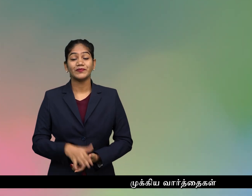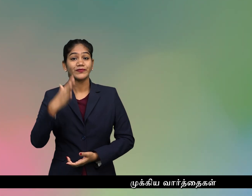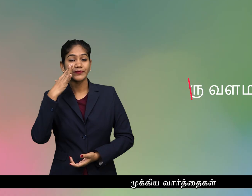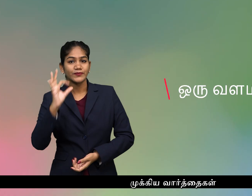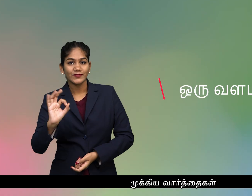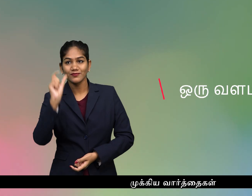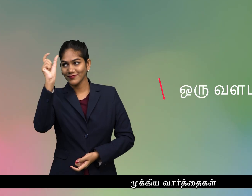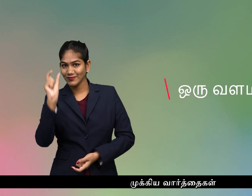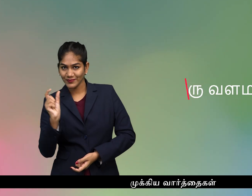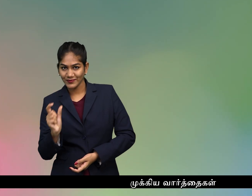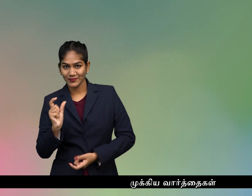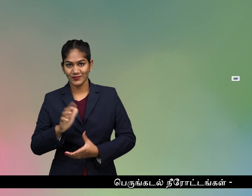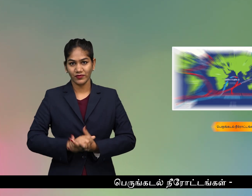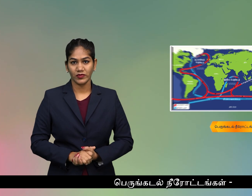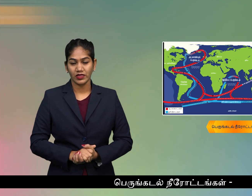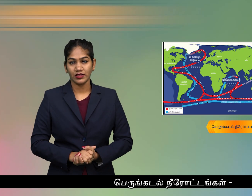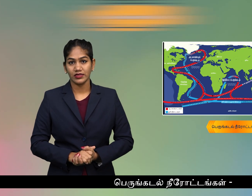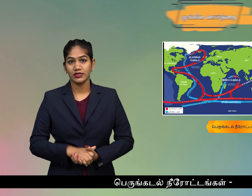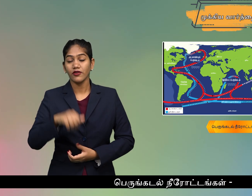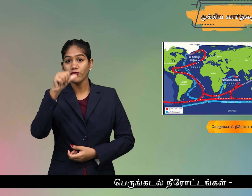முக்கிய வார்த்தைகள்: பெருங்கடல் நீரோட்டங்கள்.